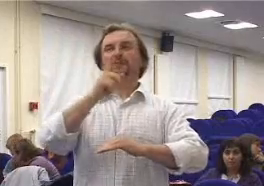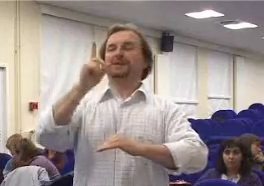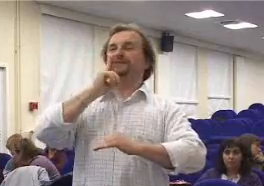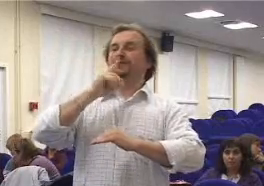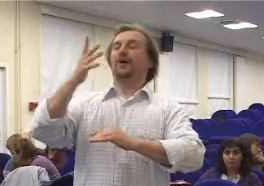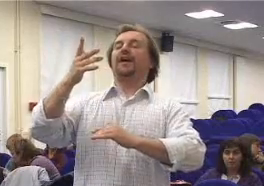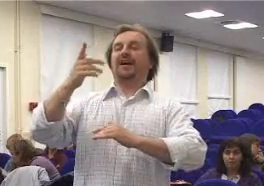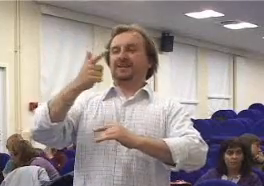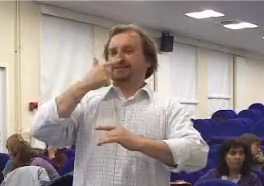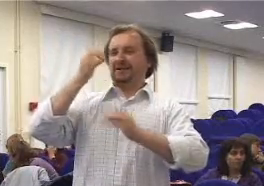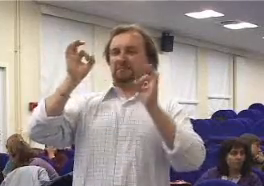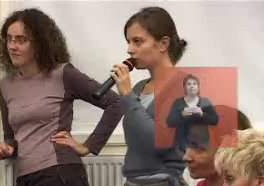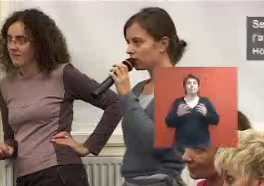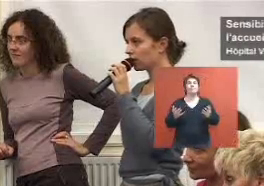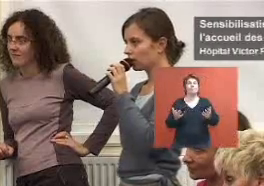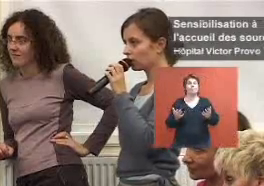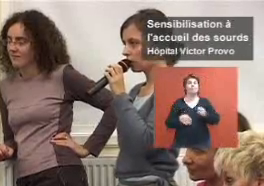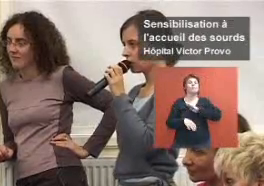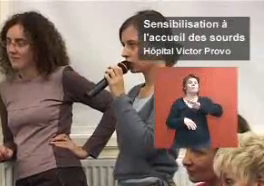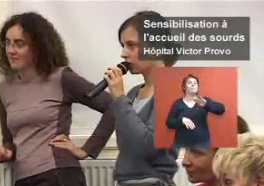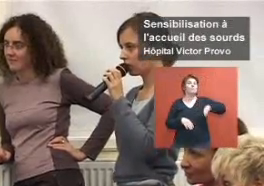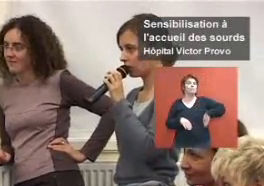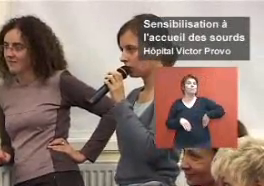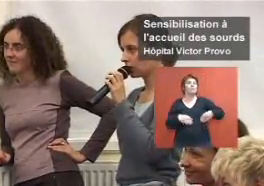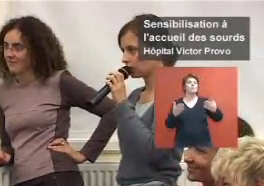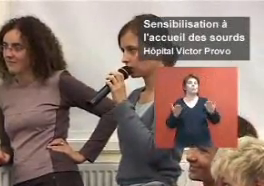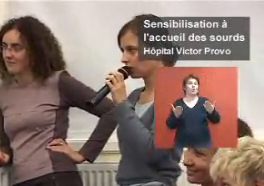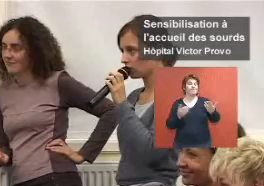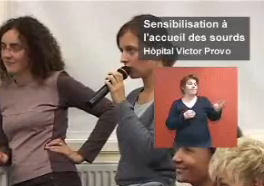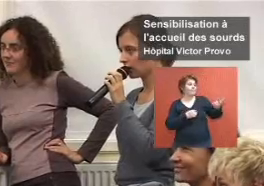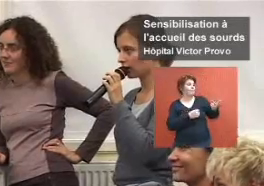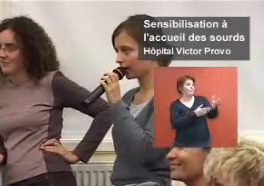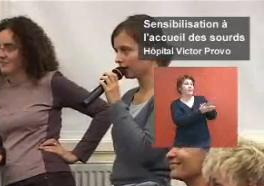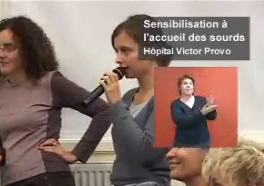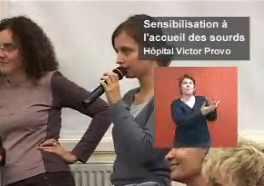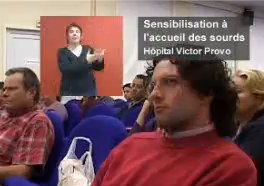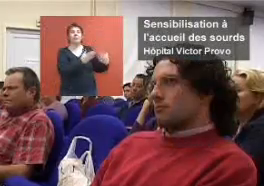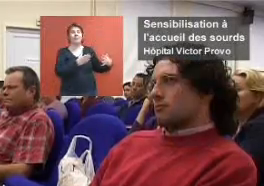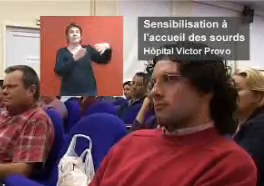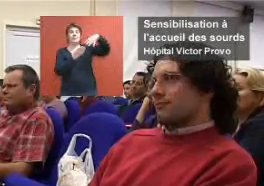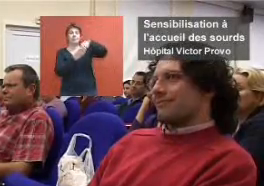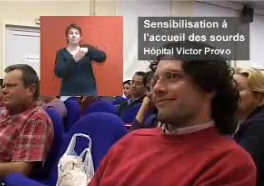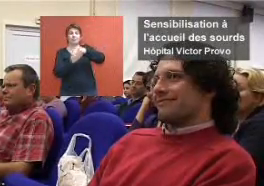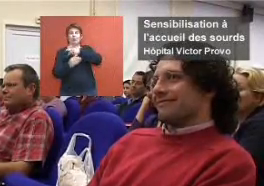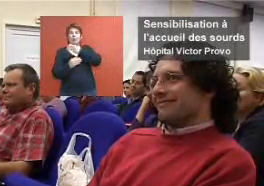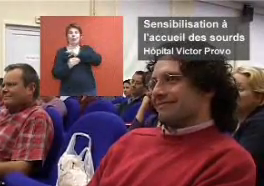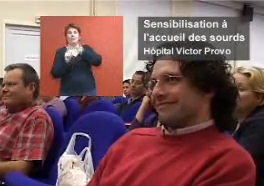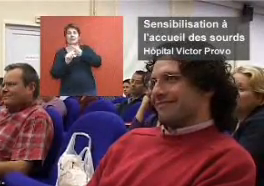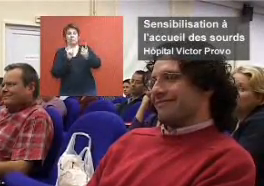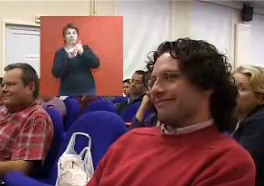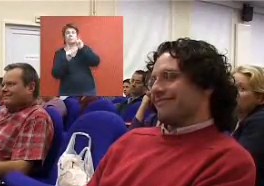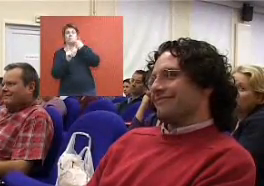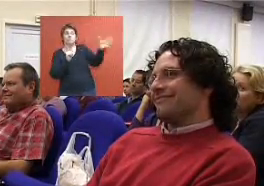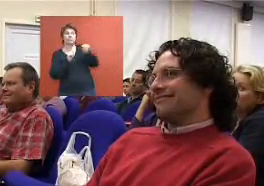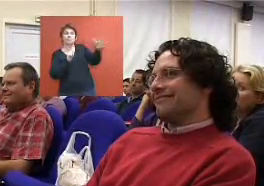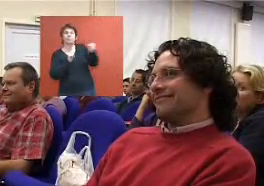chacun est sourd et on se comprend mieux. Enfin, dernier élément du dispositif, 3 interprètes en langue des signes accompagnent les patients chez